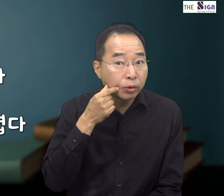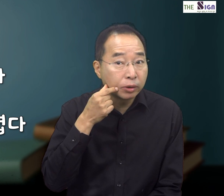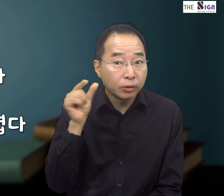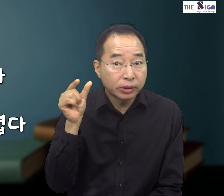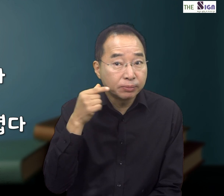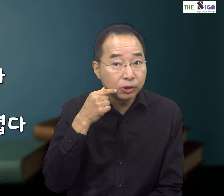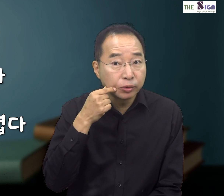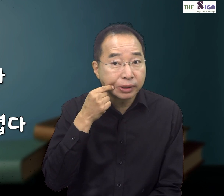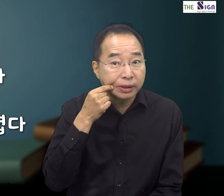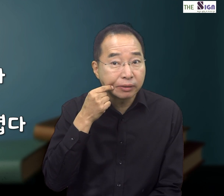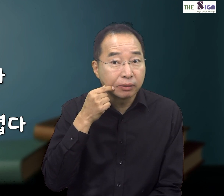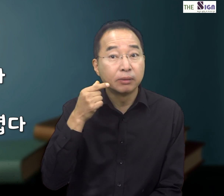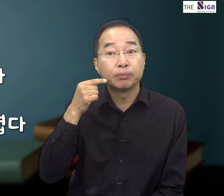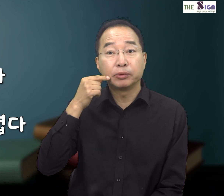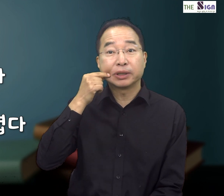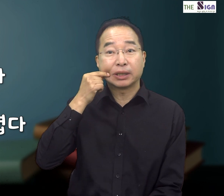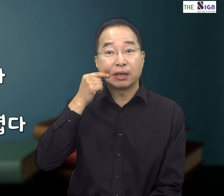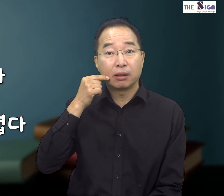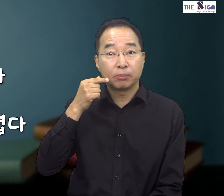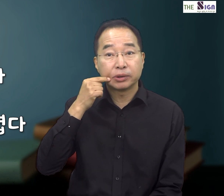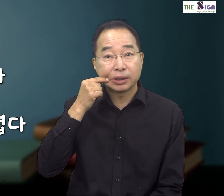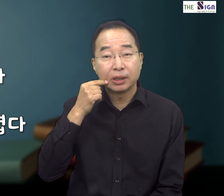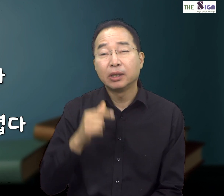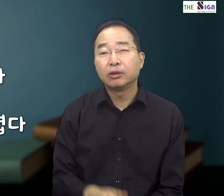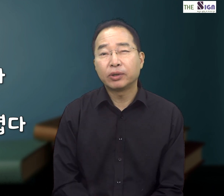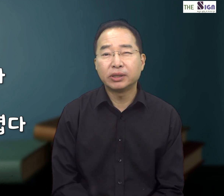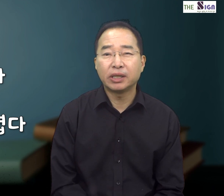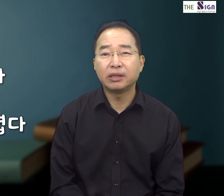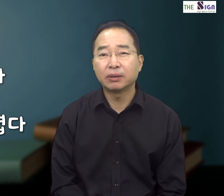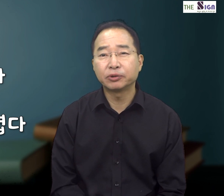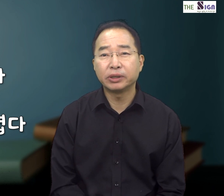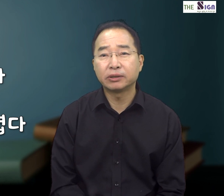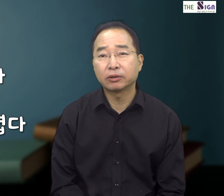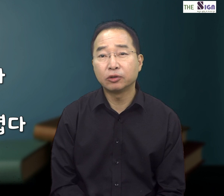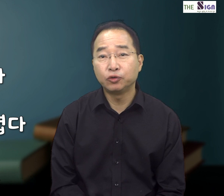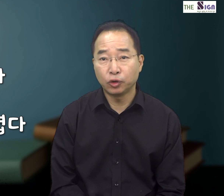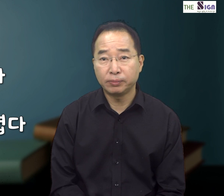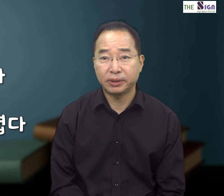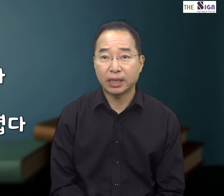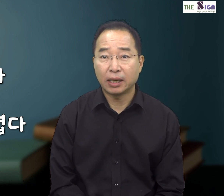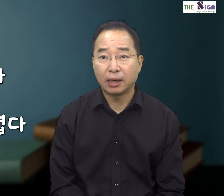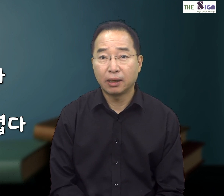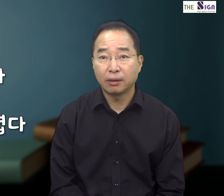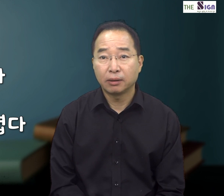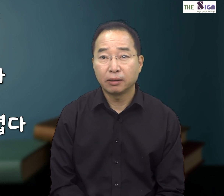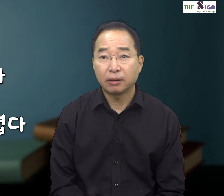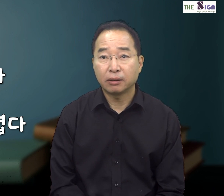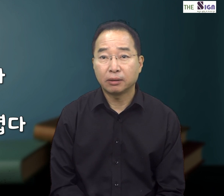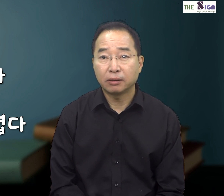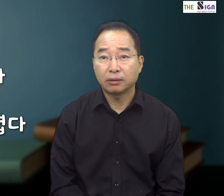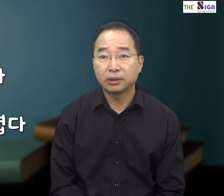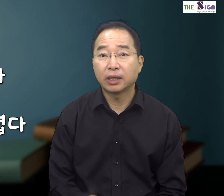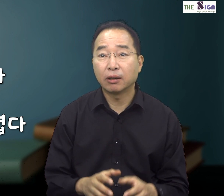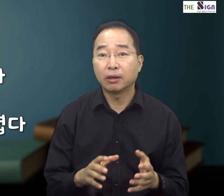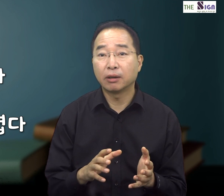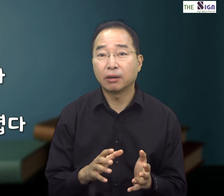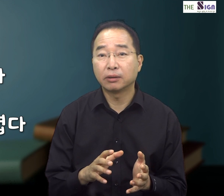볼을 짚는 동작이에요. 못하다. 이건 굉장히 옛날부터 있었던 수어입니다. 이제